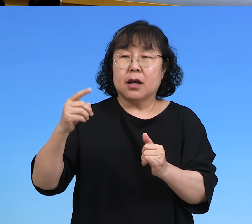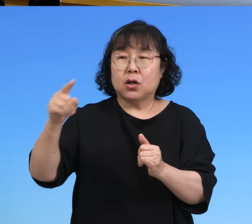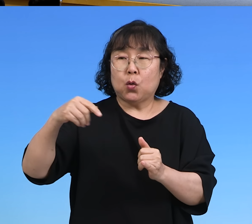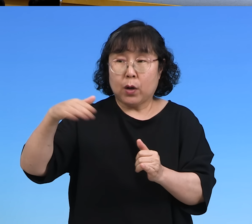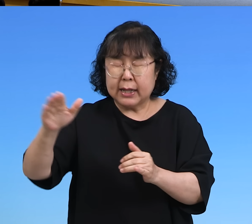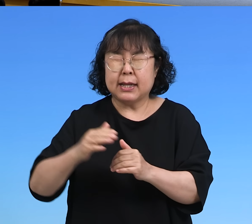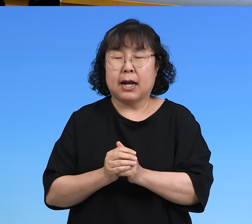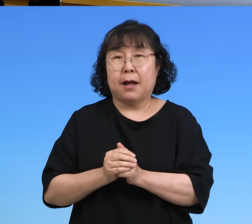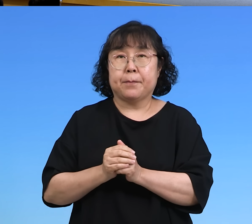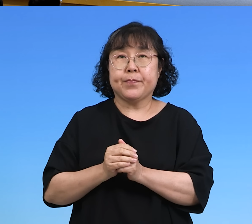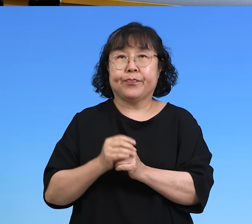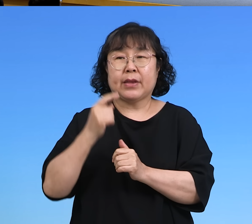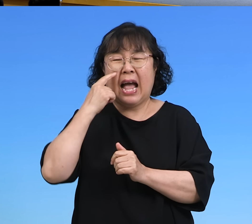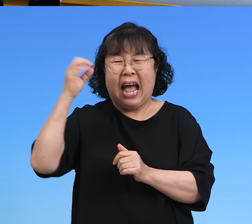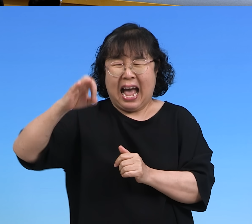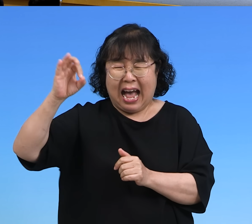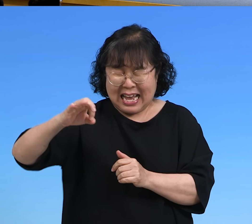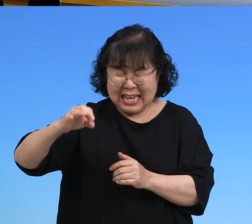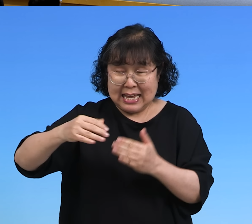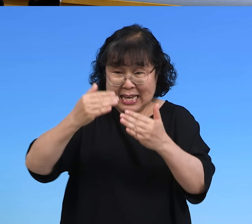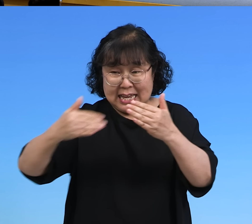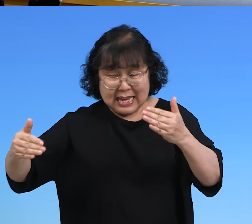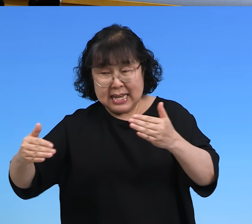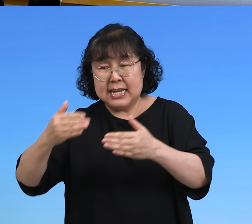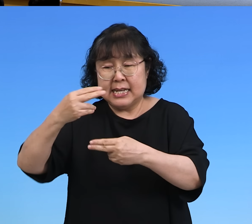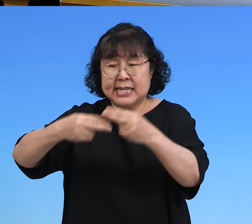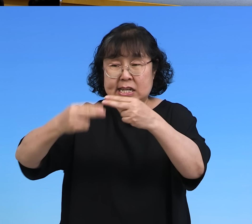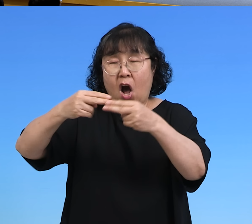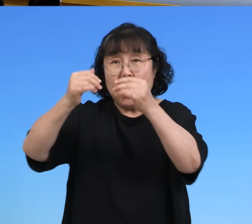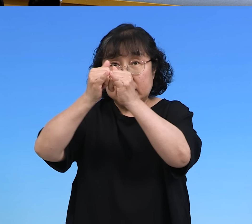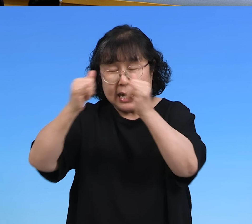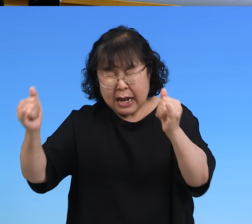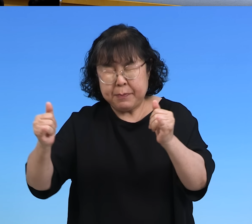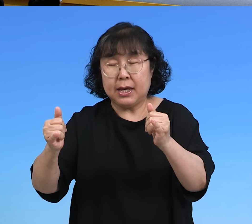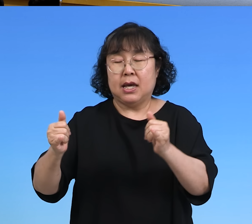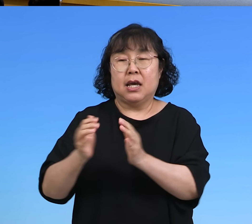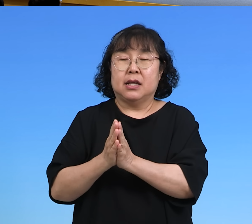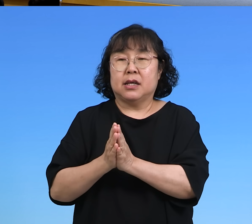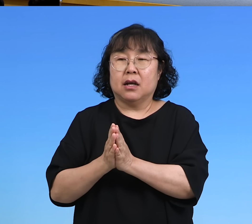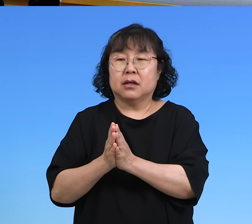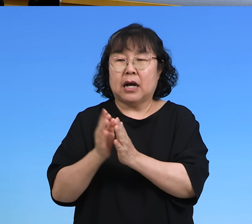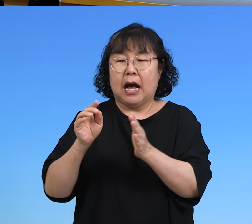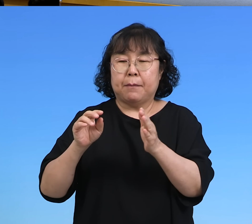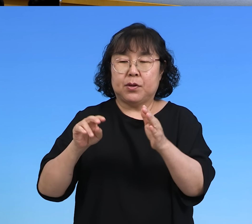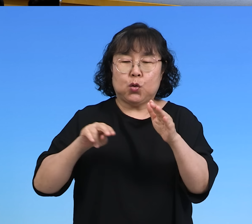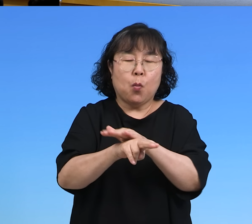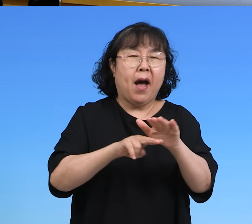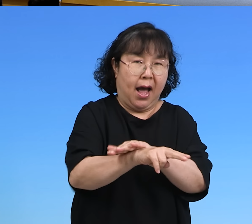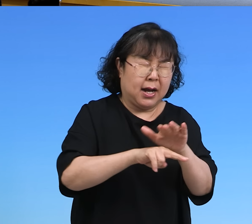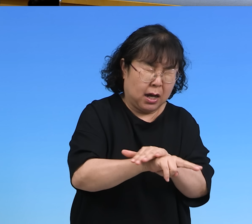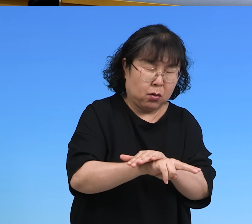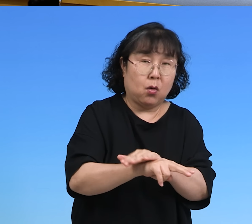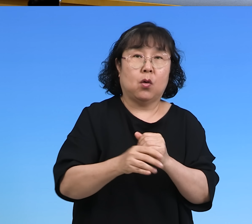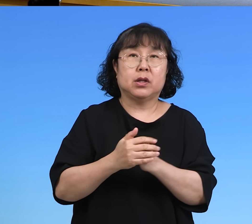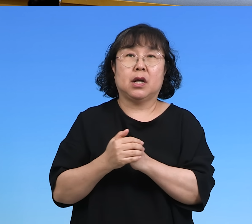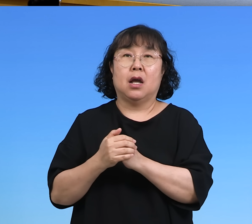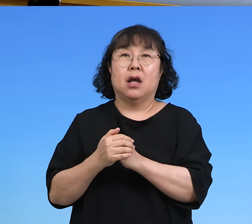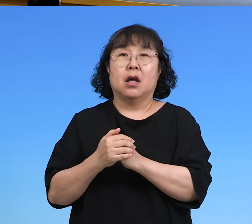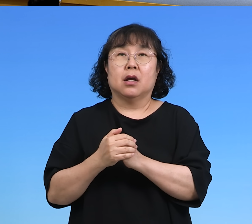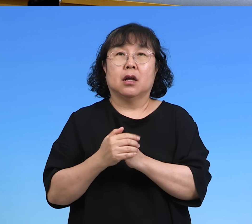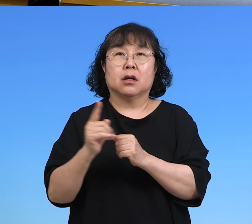사람 앞에서 도망하니 아이 사람이 그들을 36명쯤 쳐 죽이고 성문 앞에서부터 스바림까지